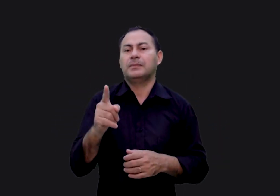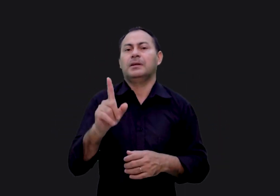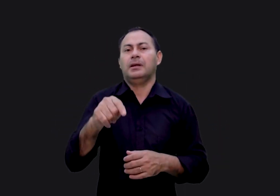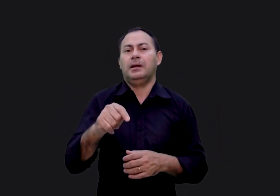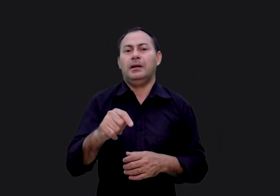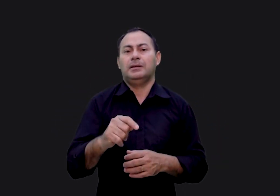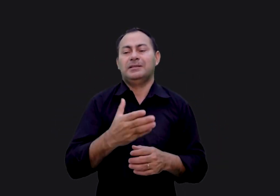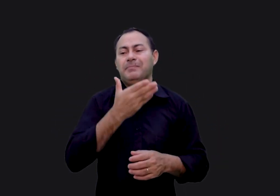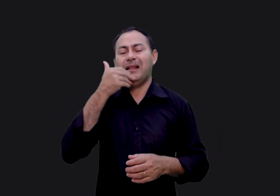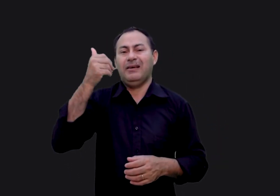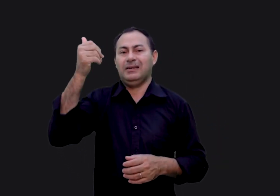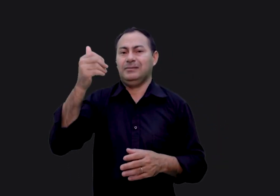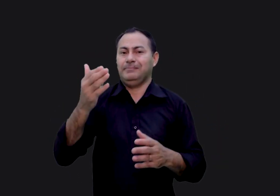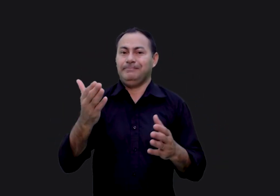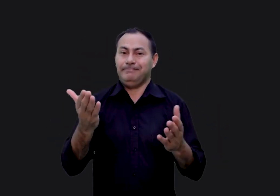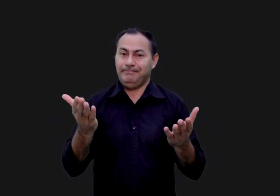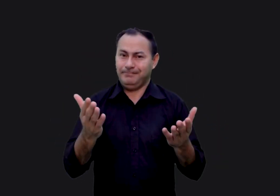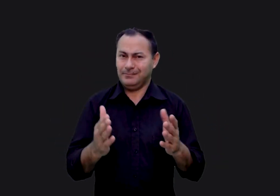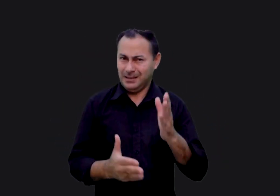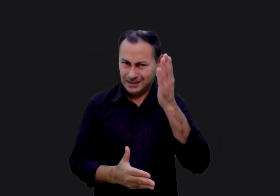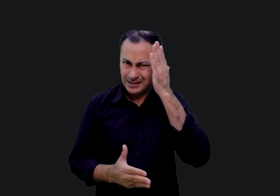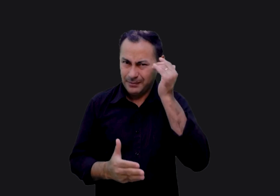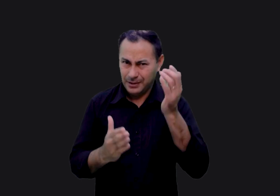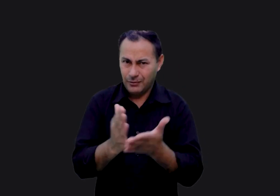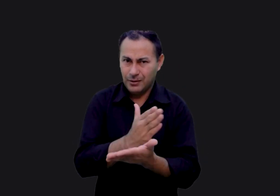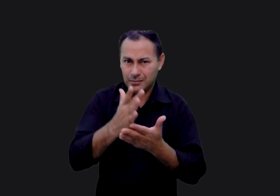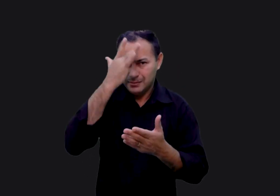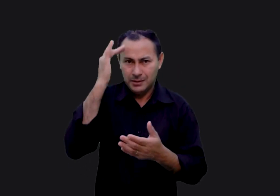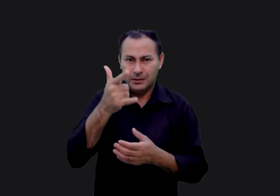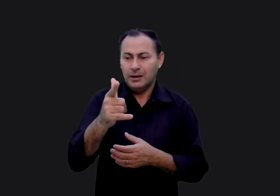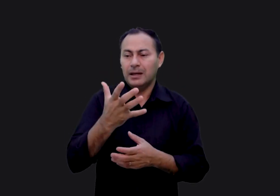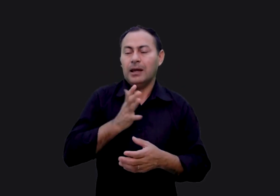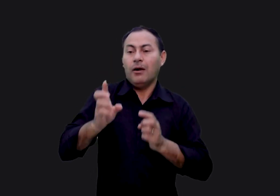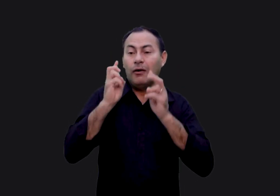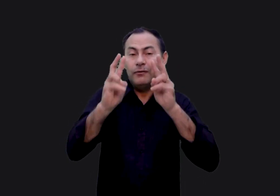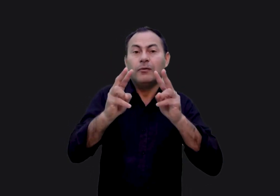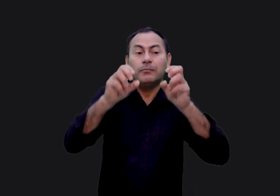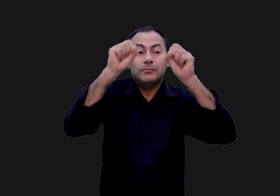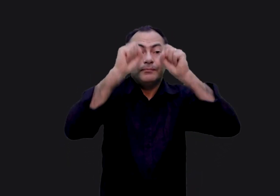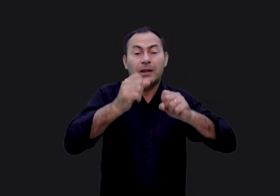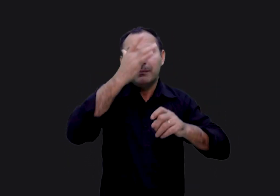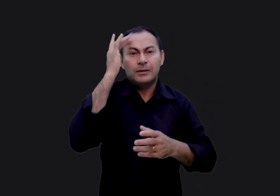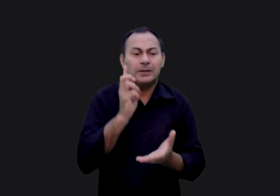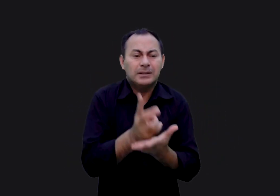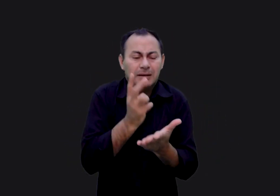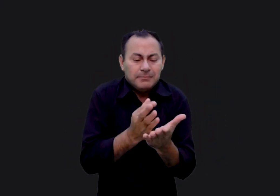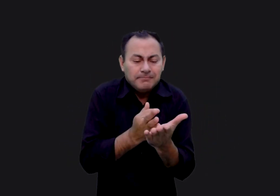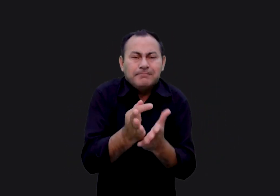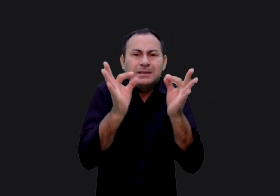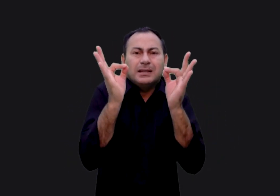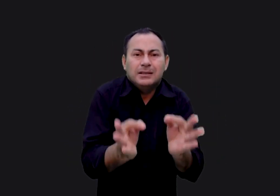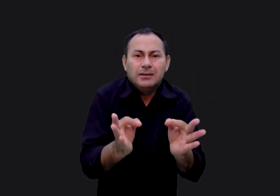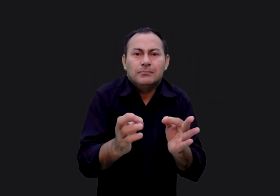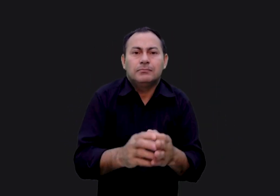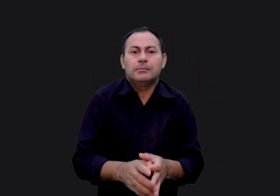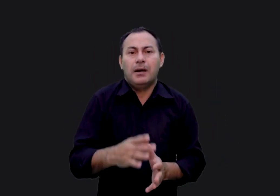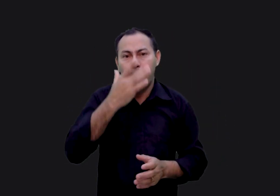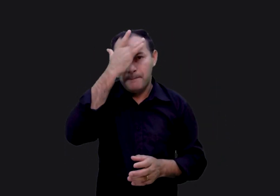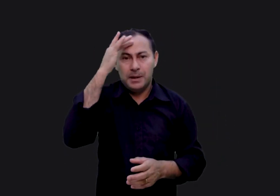esses aí são os melhores. Sabe, algumas pessoas acham que ninguém vai querer ouvir o testemunho de alguém que foi sempre certinho. Essas